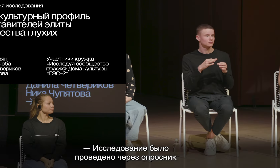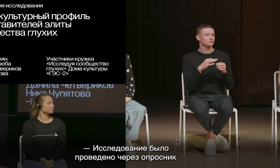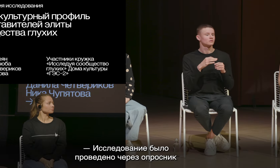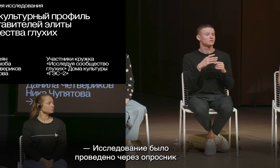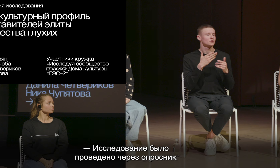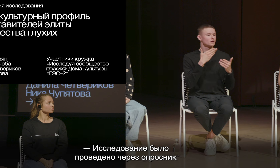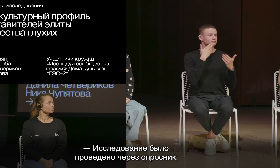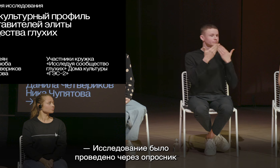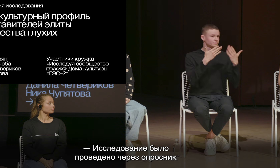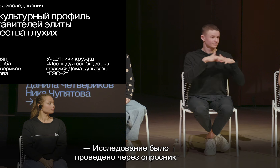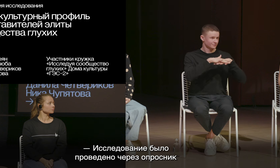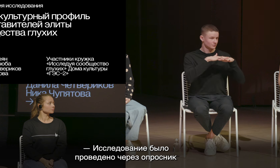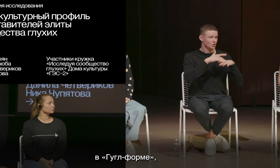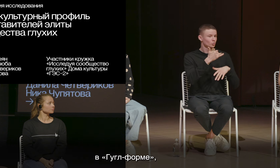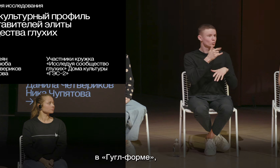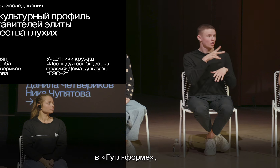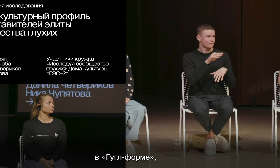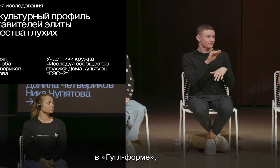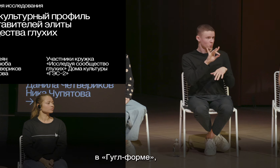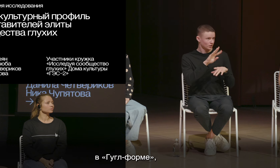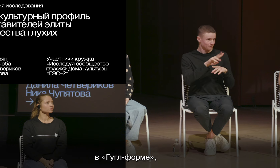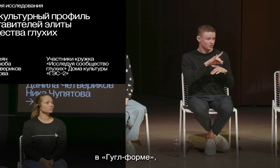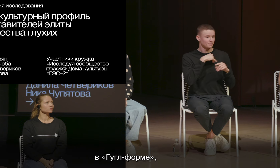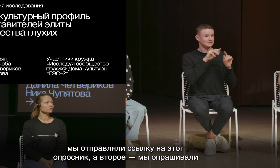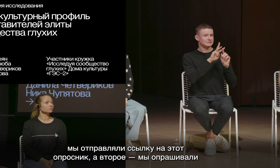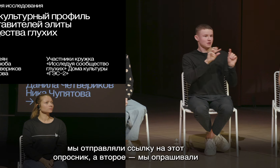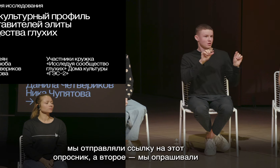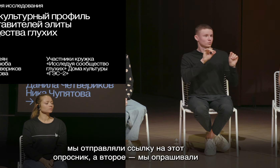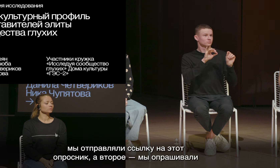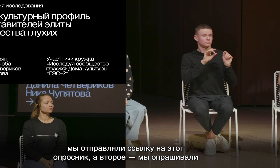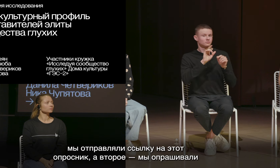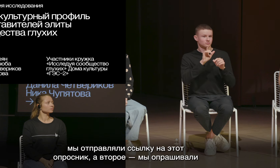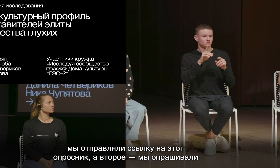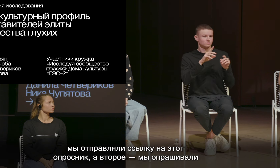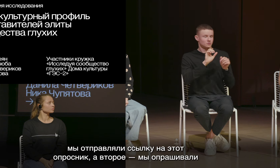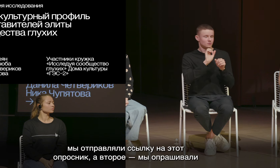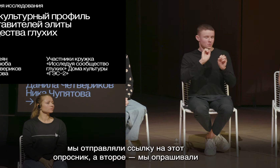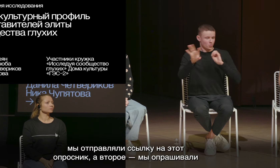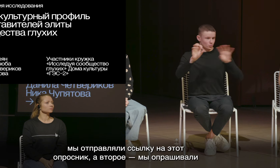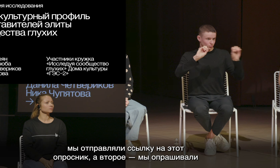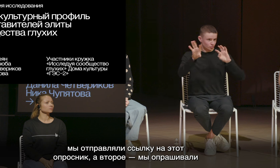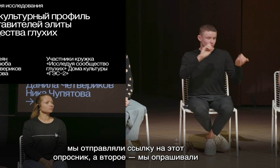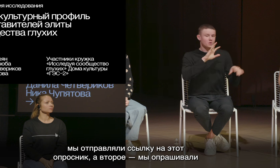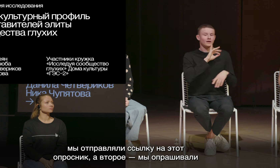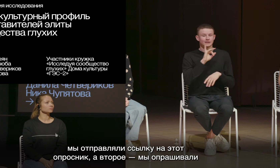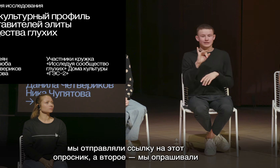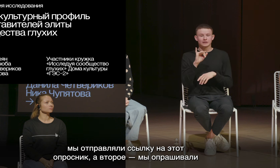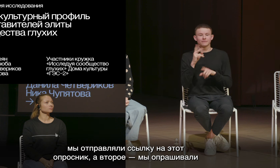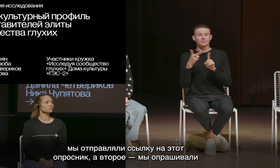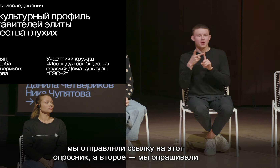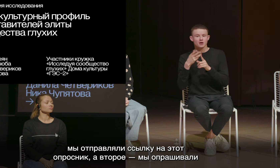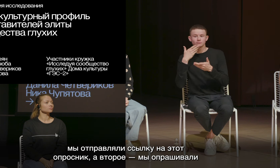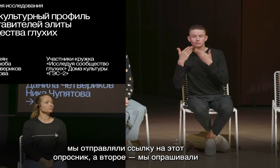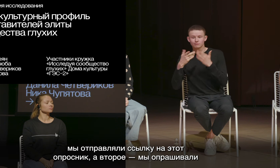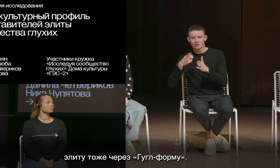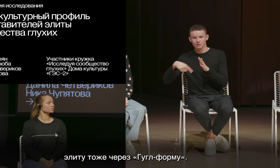Исследование было проведено через опросник. В двух форме. В двух, в Google форме мы отправляли этот опросник,